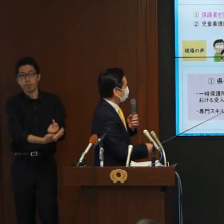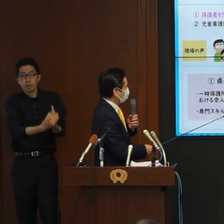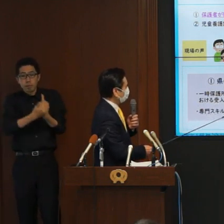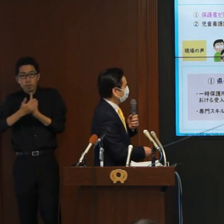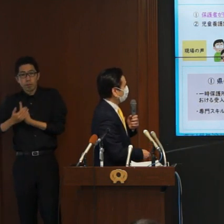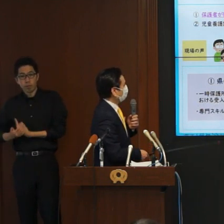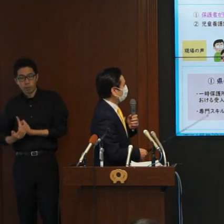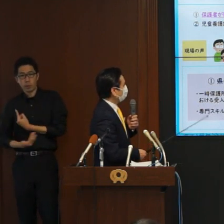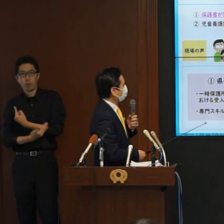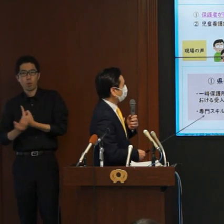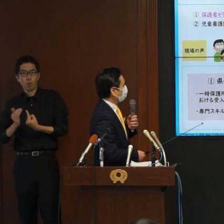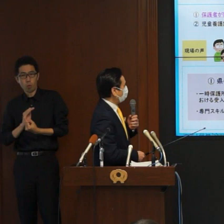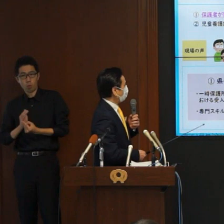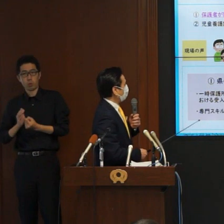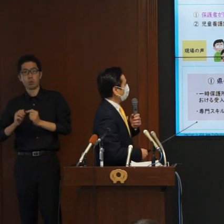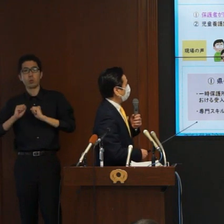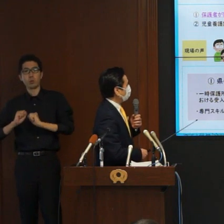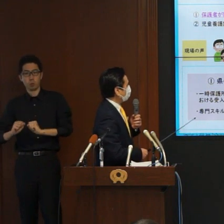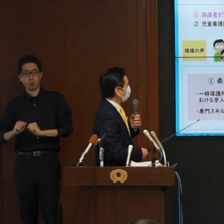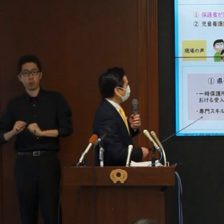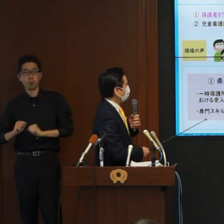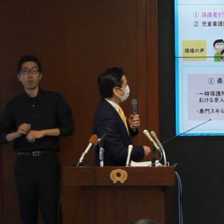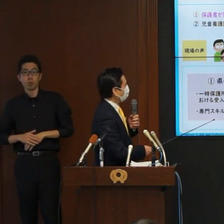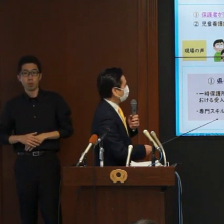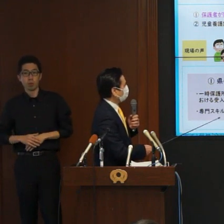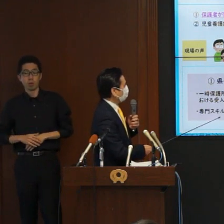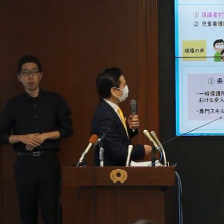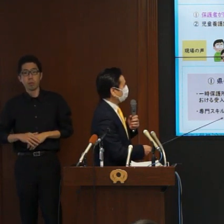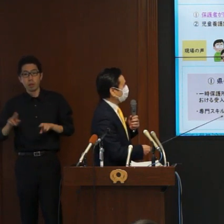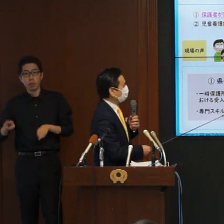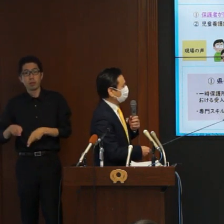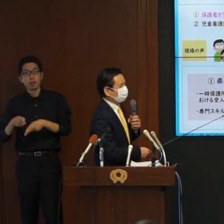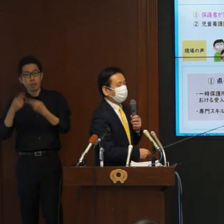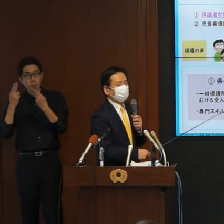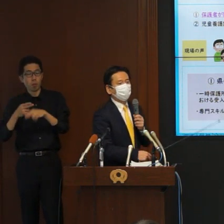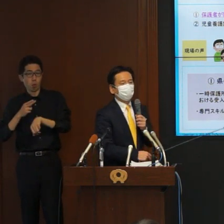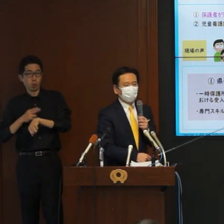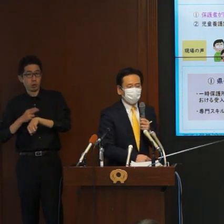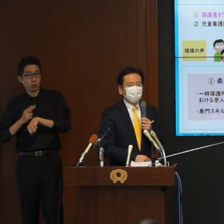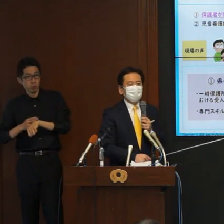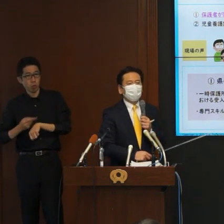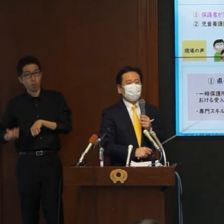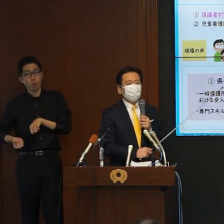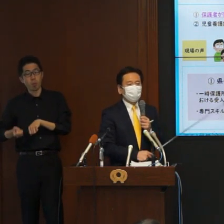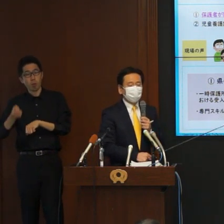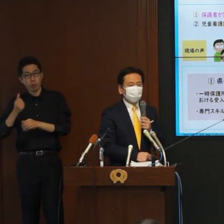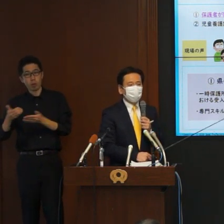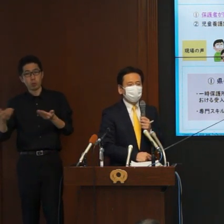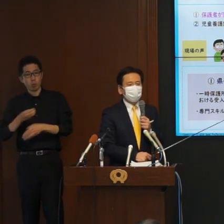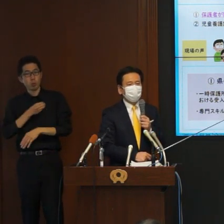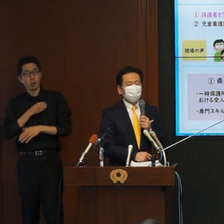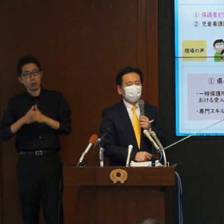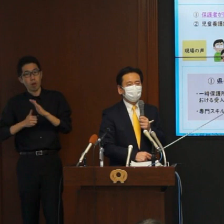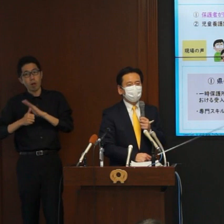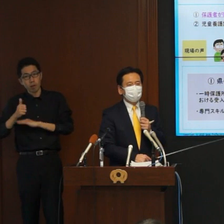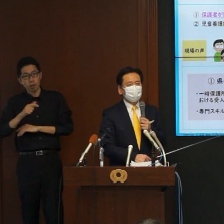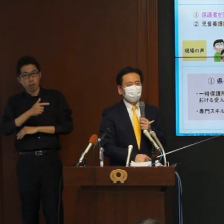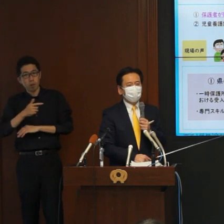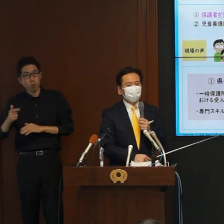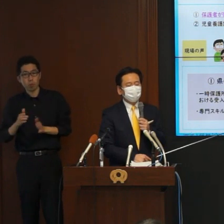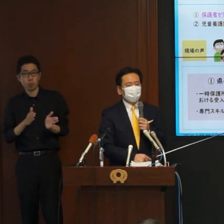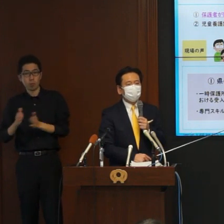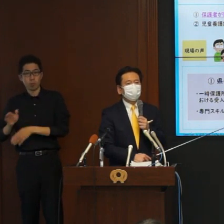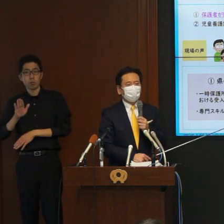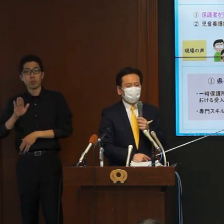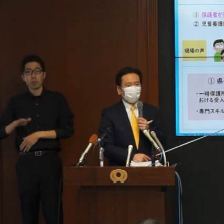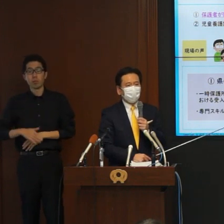整備強化をしていく、そして、専門スキルを持つ乳児院等の職員派遣だとか、これハードもそうですし、何より大事なの